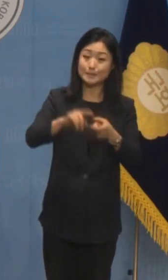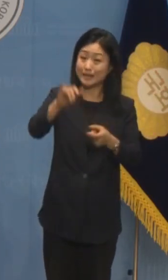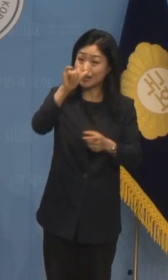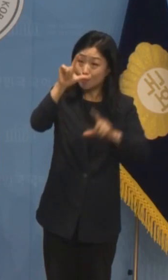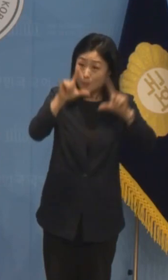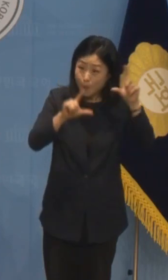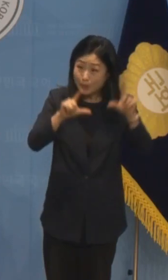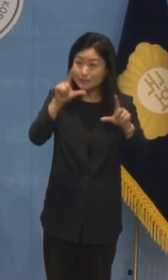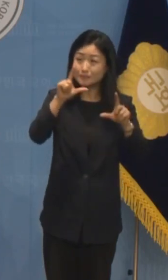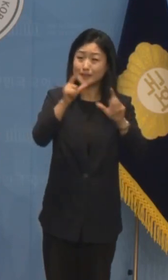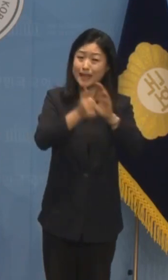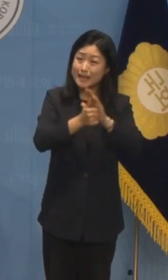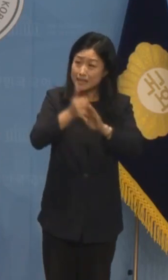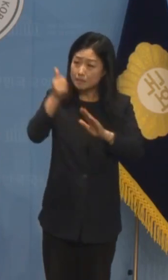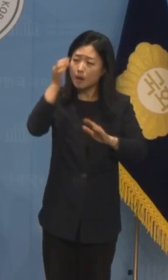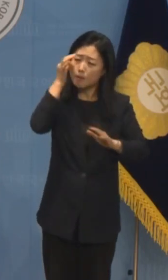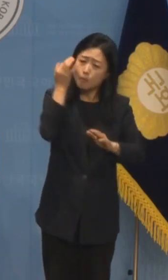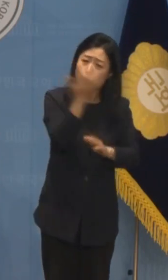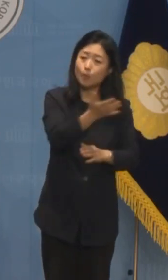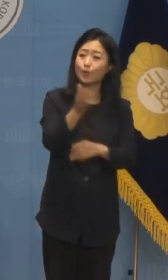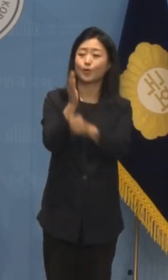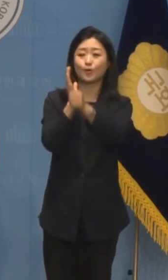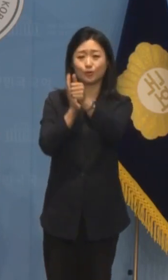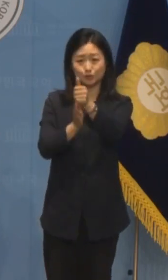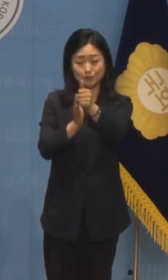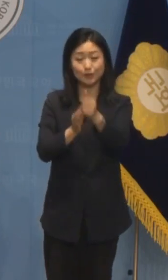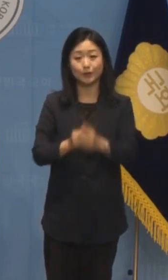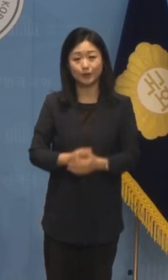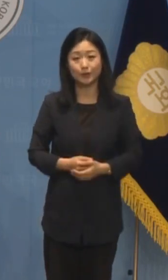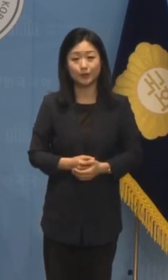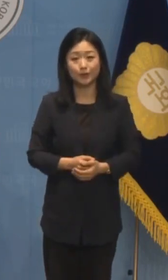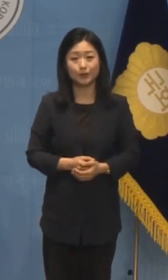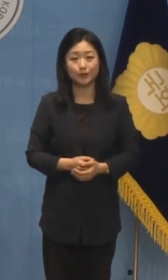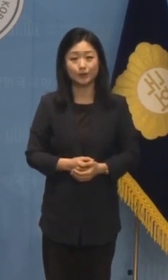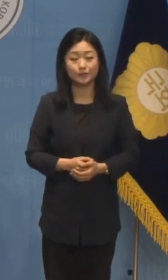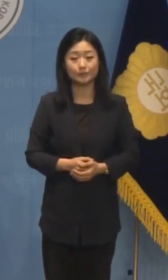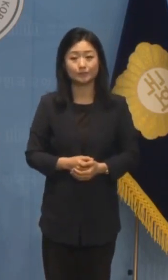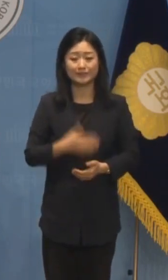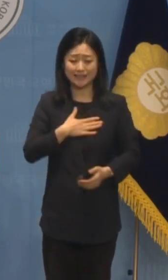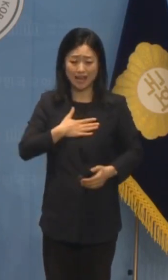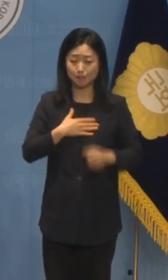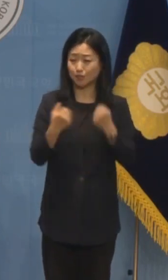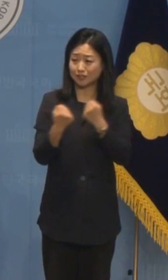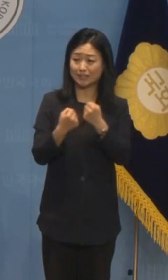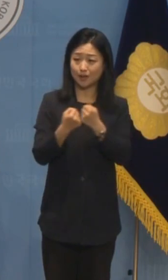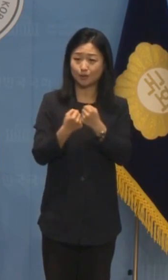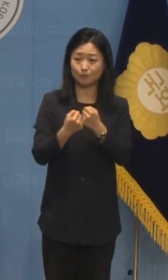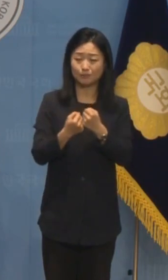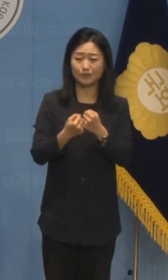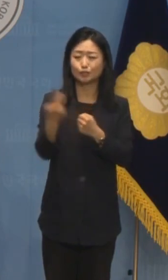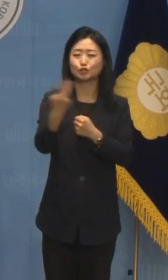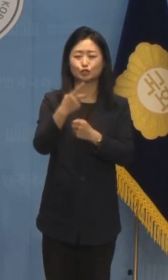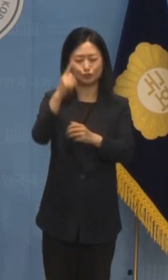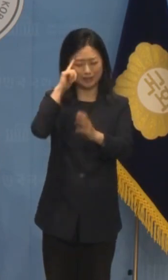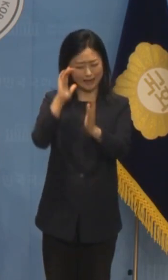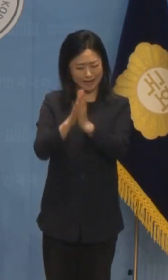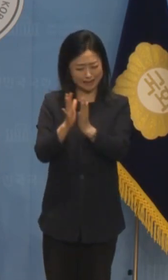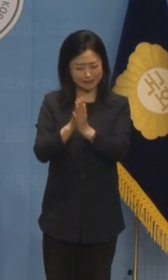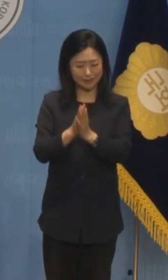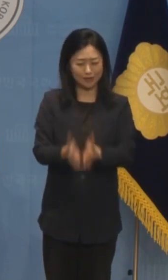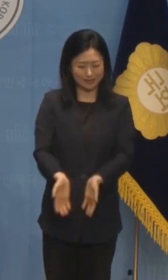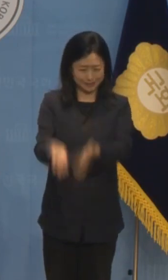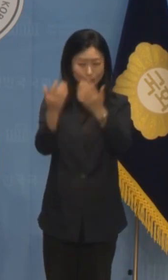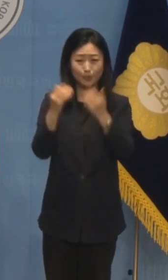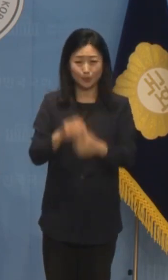하는 신락 같은 희망이라도 보여주길 바랍니다. 감정 싸움은 윤 대통령과 한 대표 두 사람이 알아서